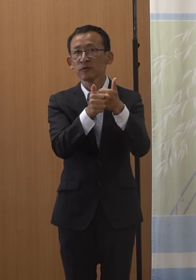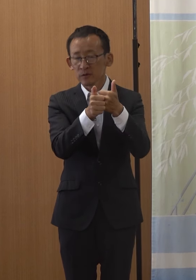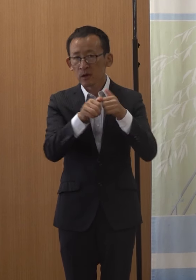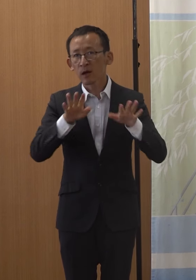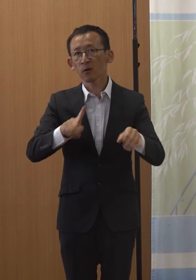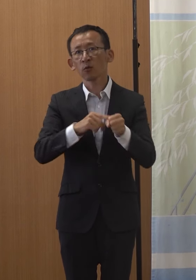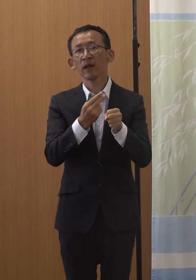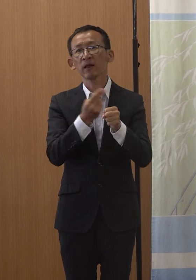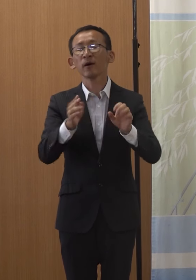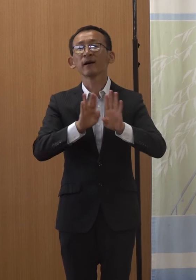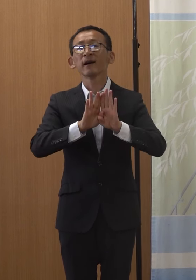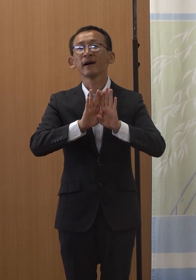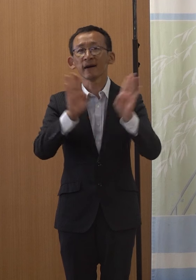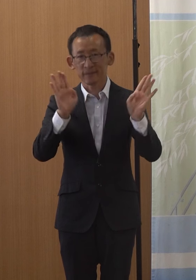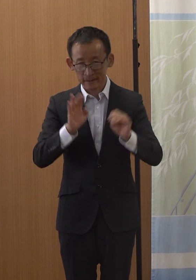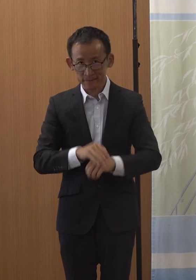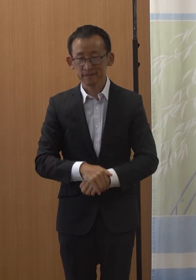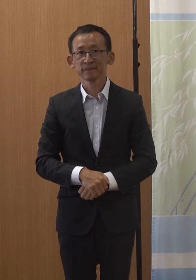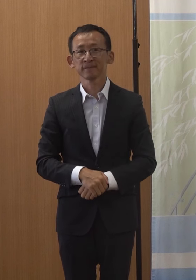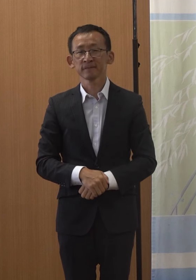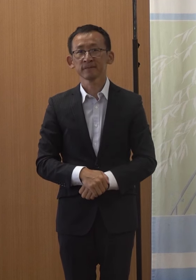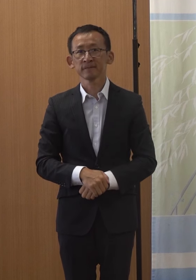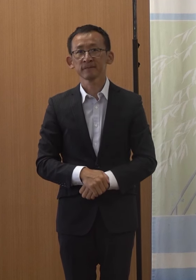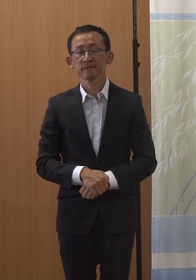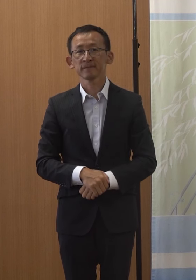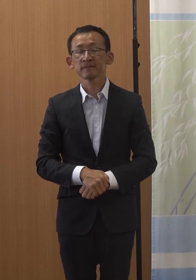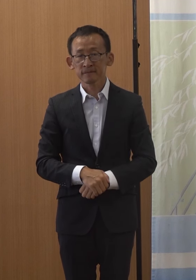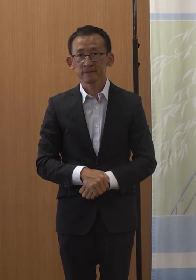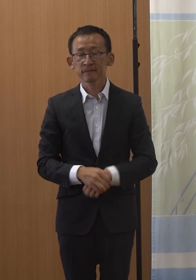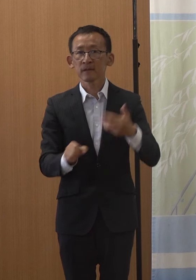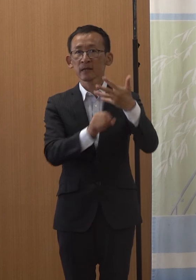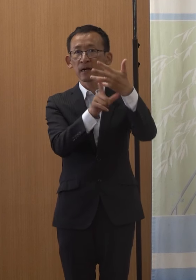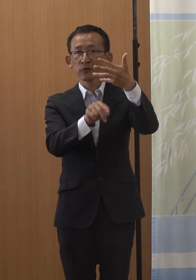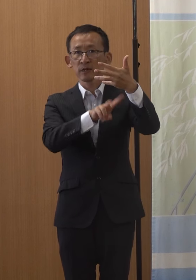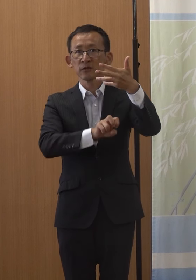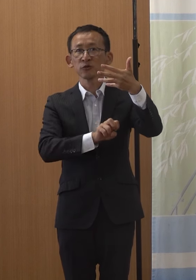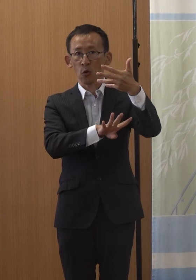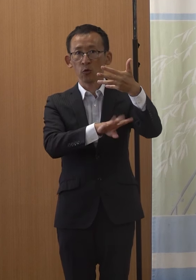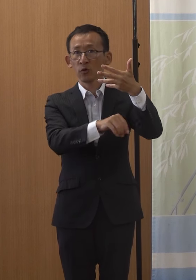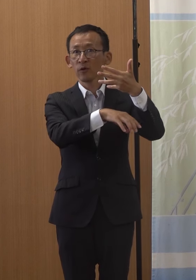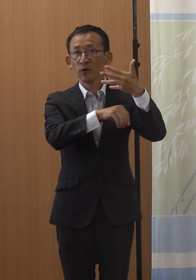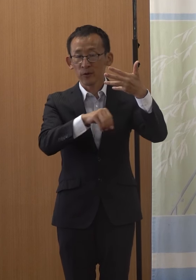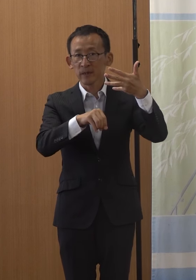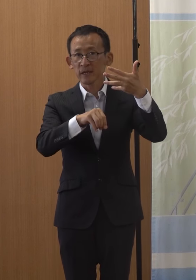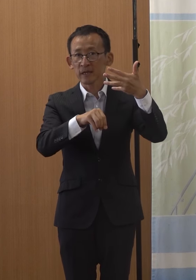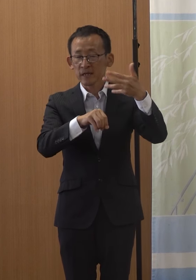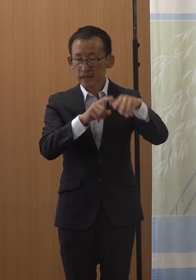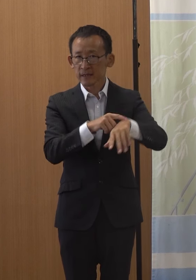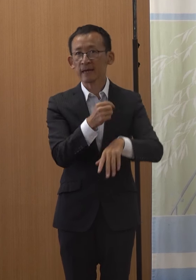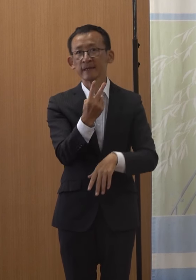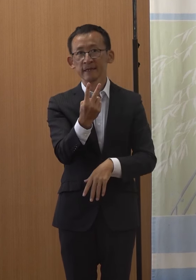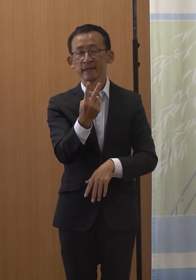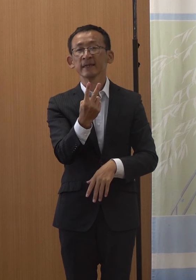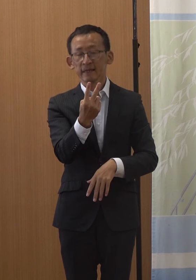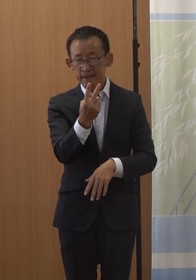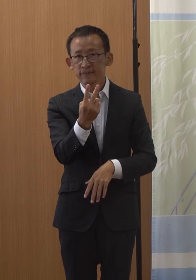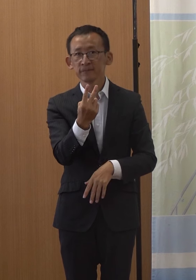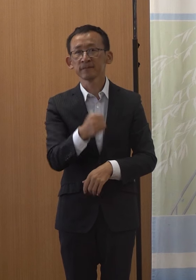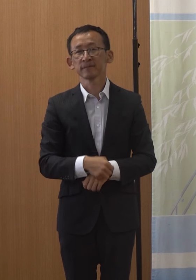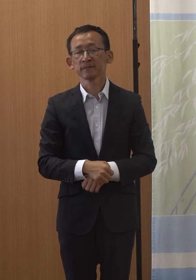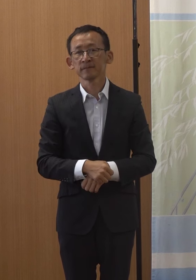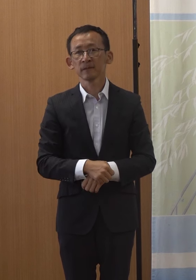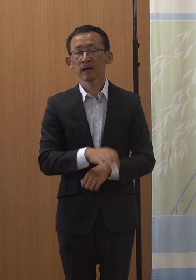開催をいたします。今週末24日土曜日の14時から金沢